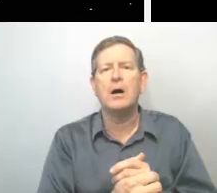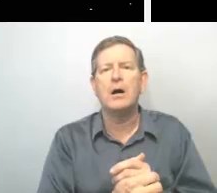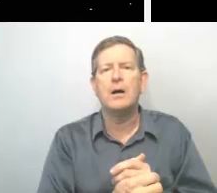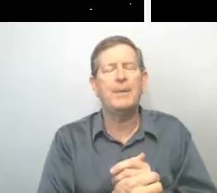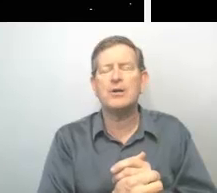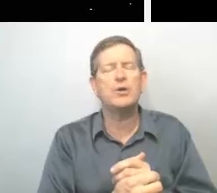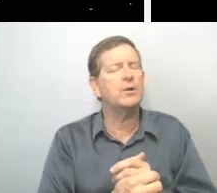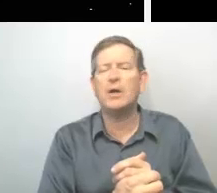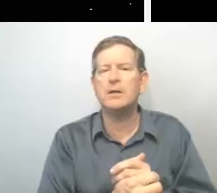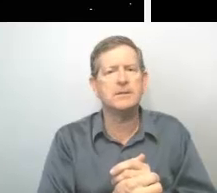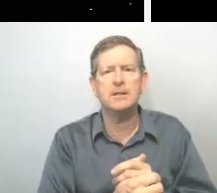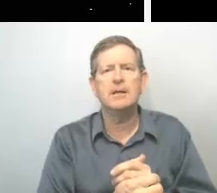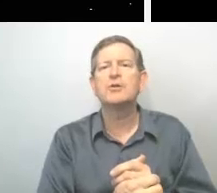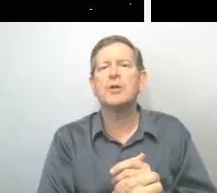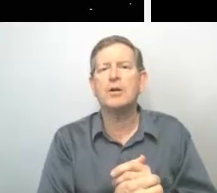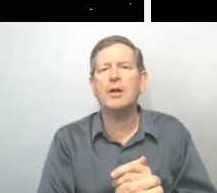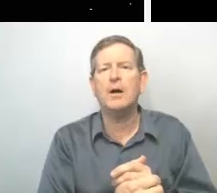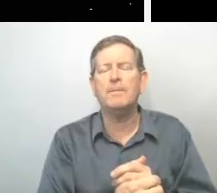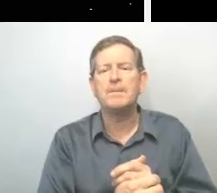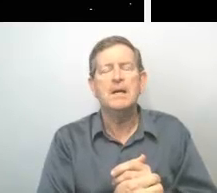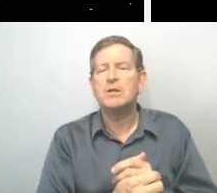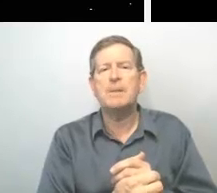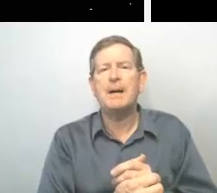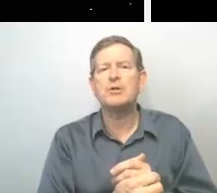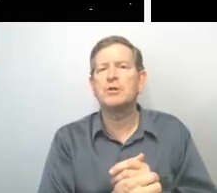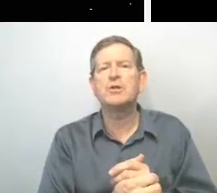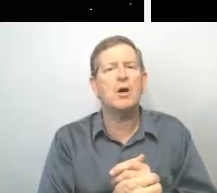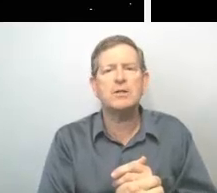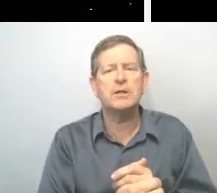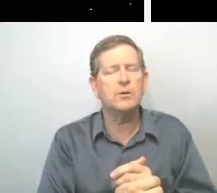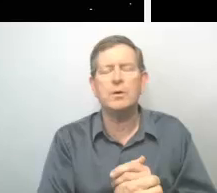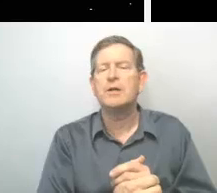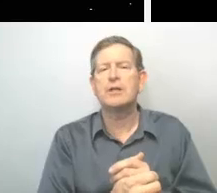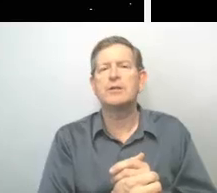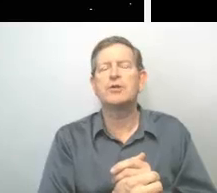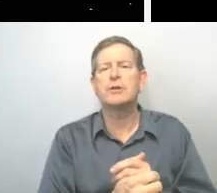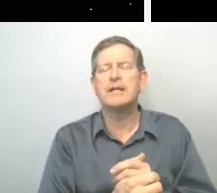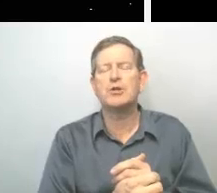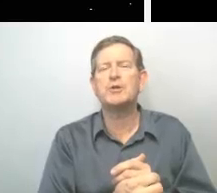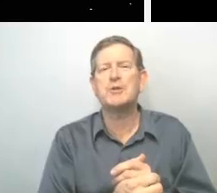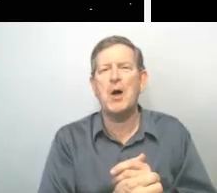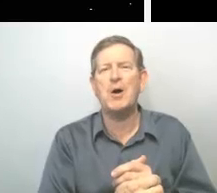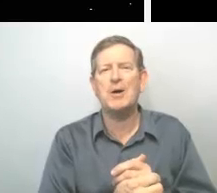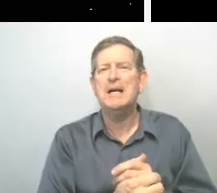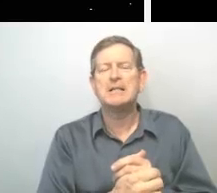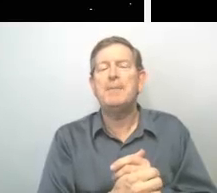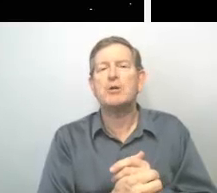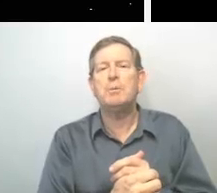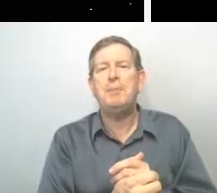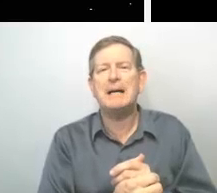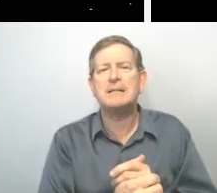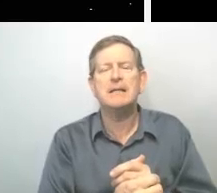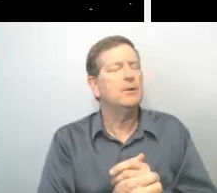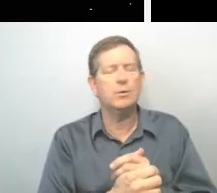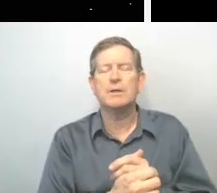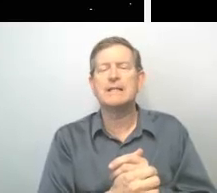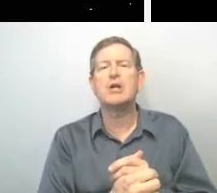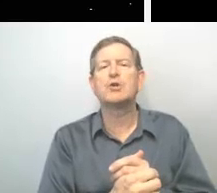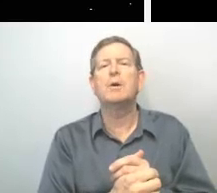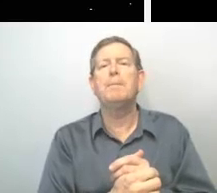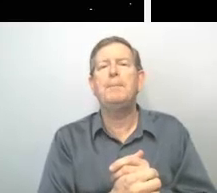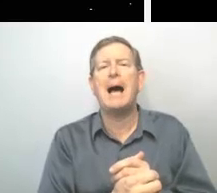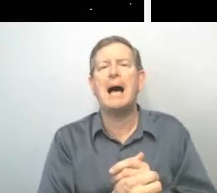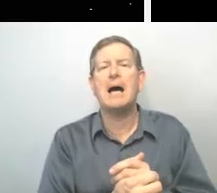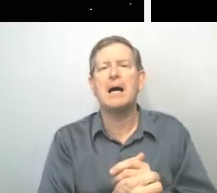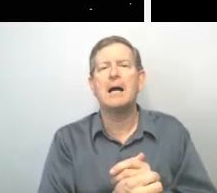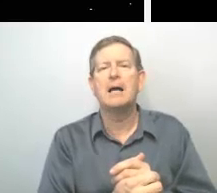j'entends. Pas j'entende, j'entends. Ce n'est pas je sorte, non, c'est je sors. Ce n'est pas je parte, non, c'est